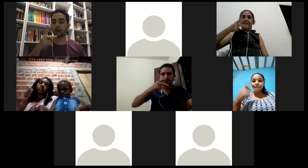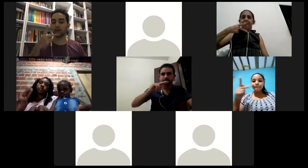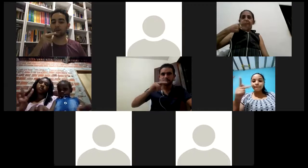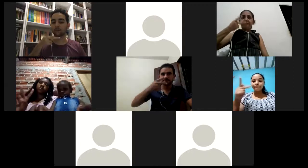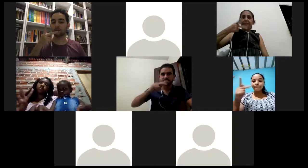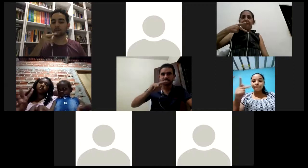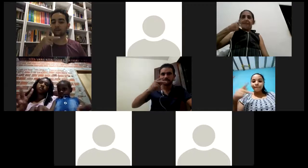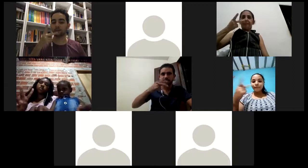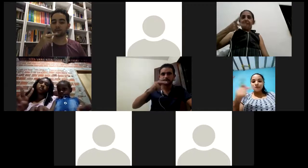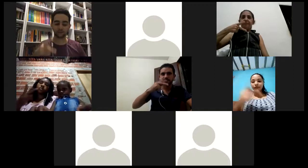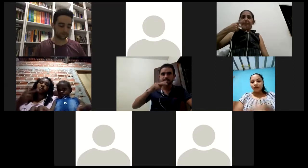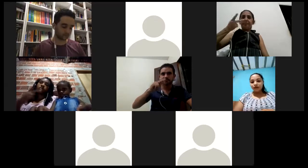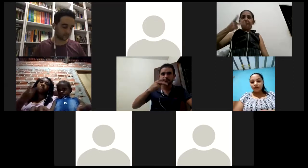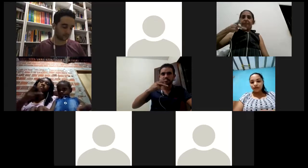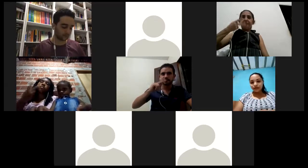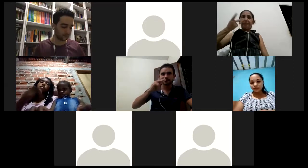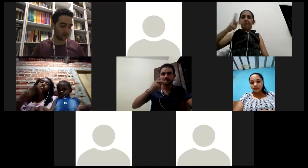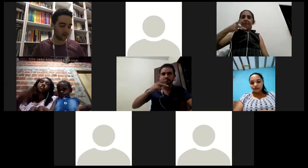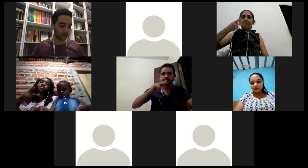Falar.